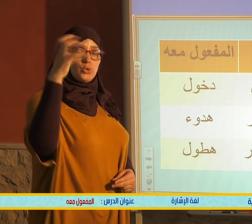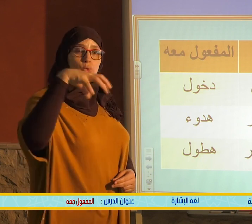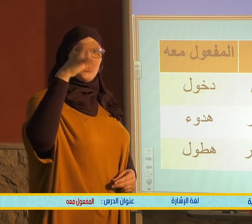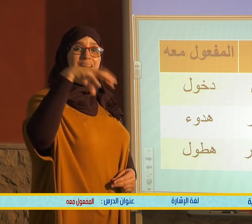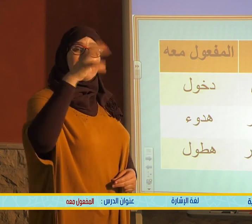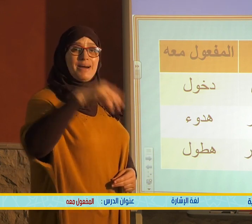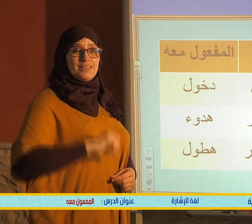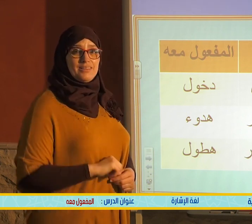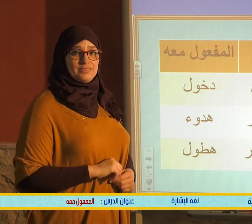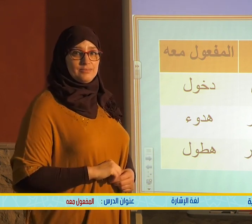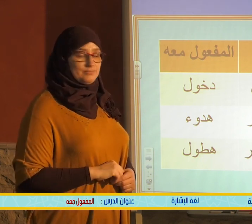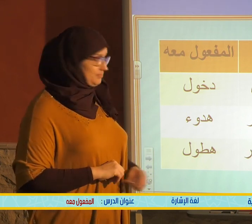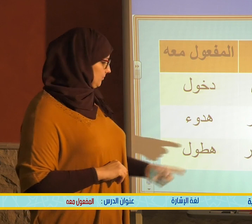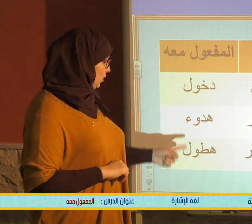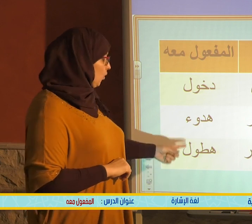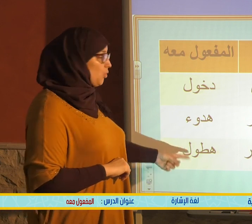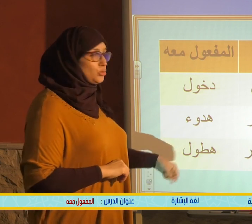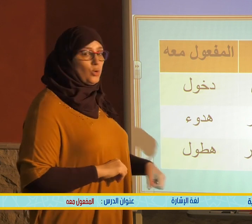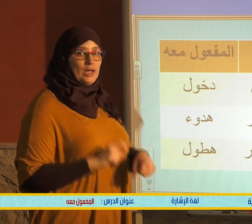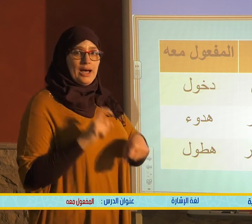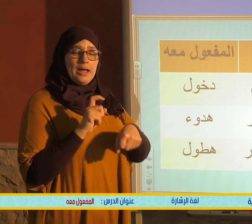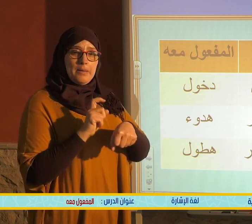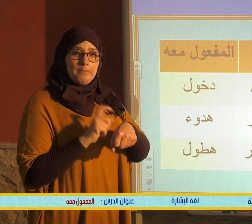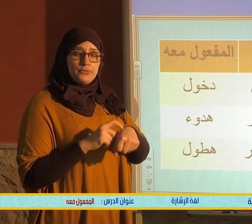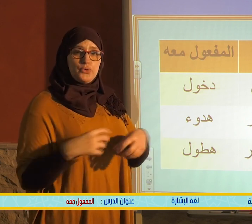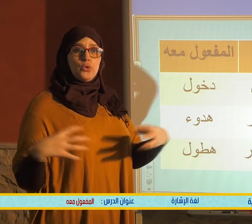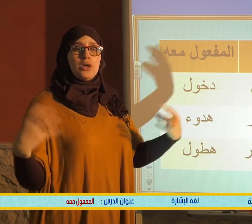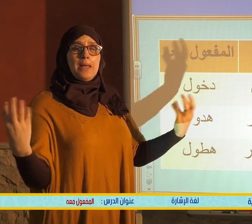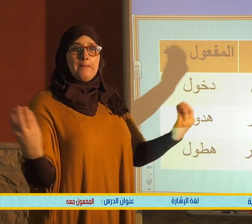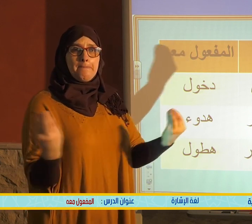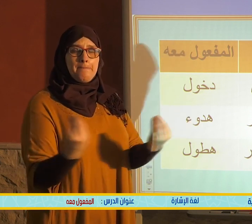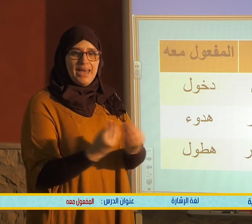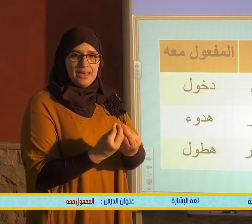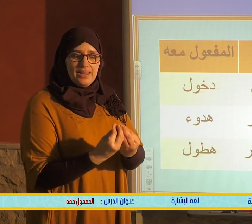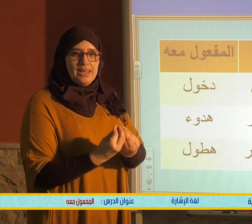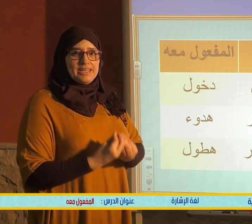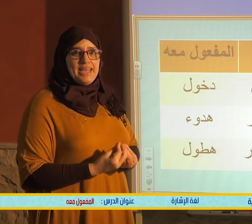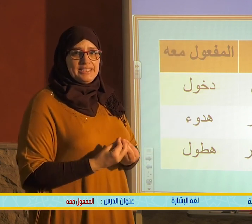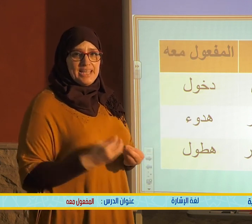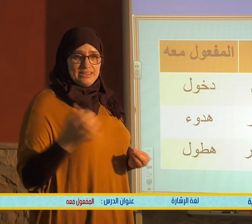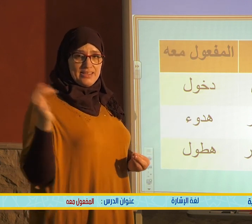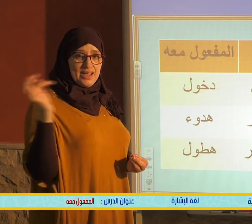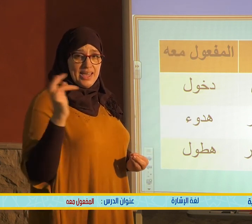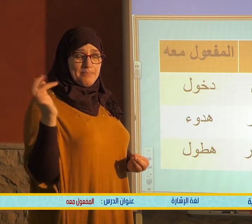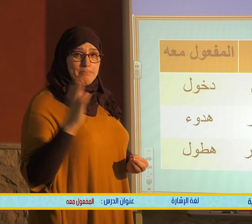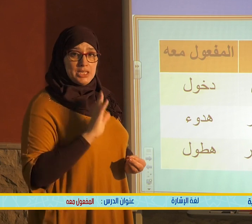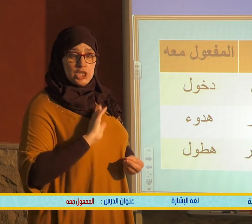وهطول المطر. هطول مفعول معه، يعني أن عمي